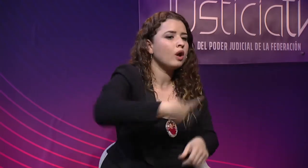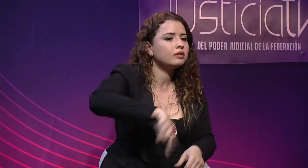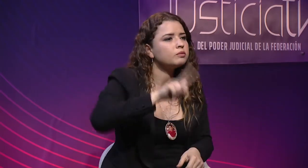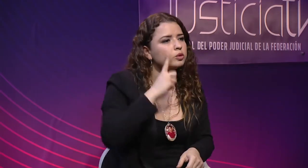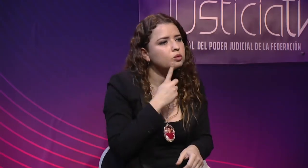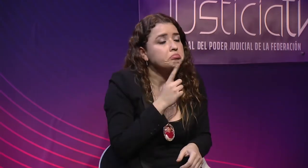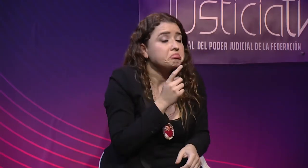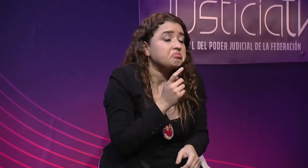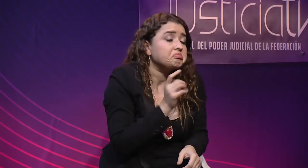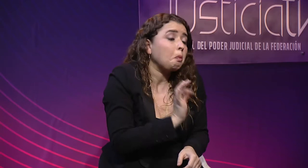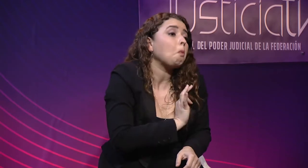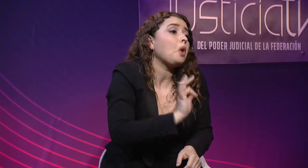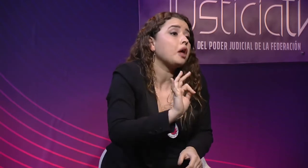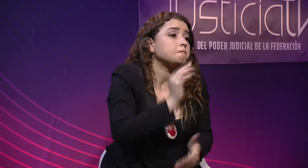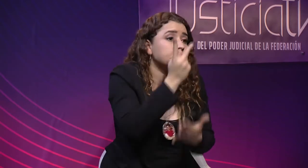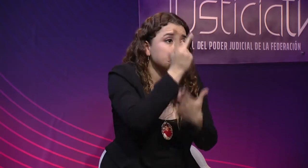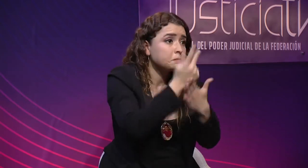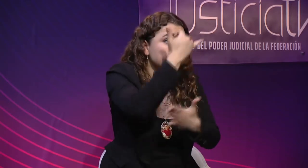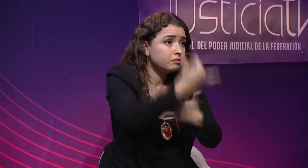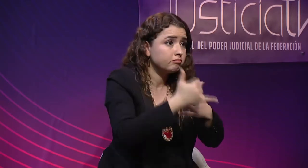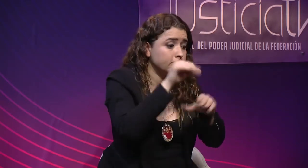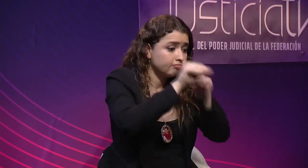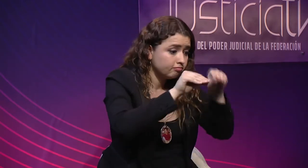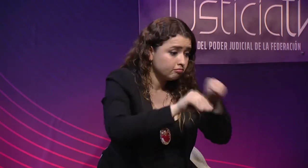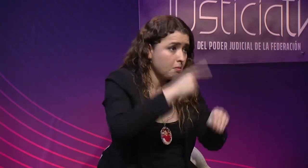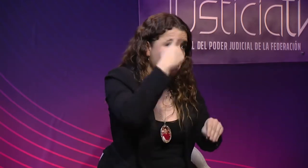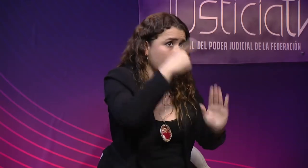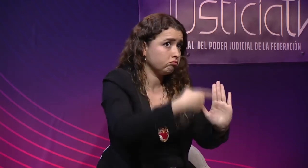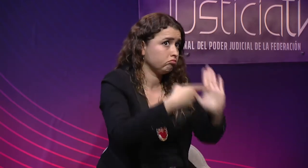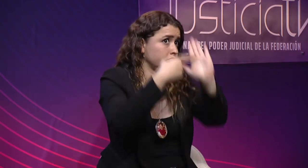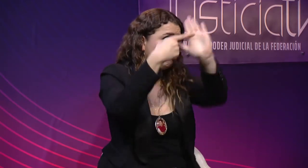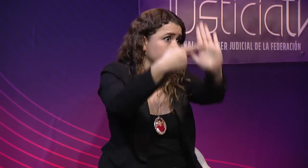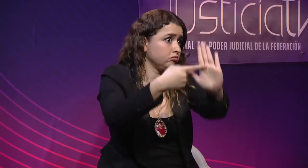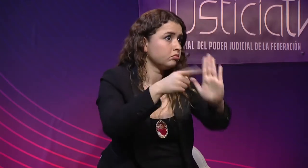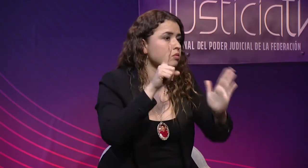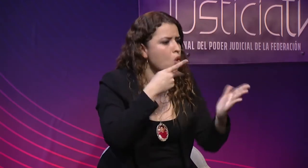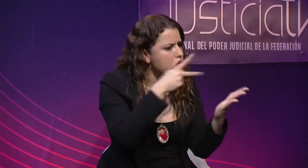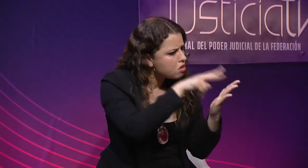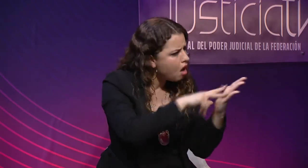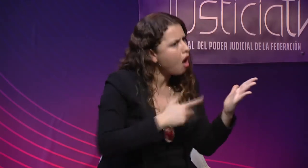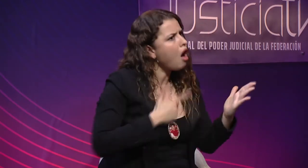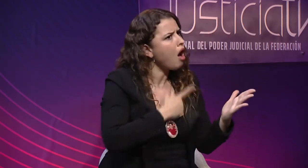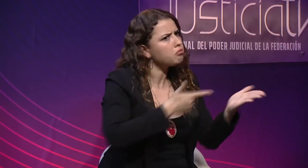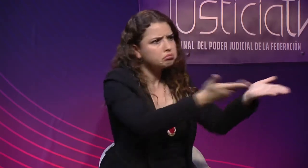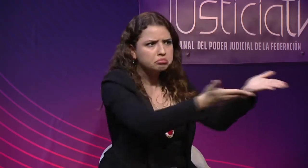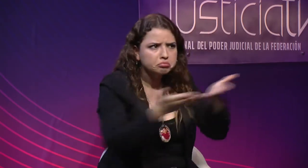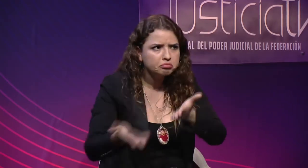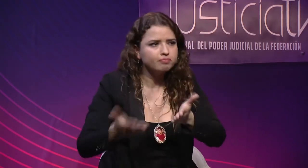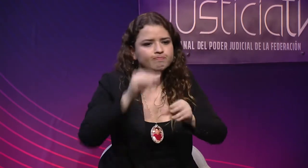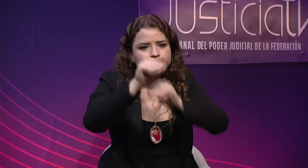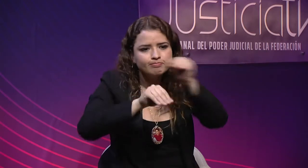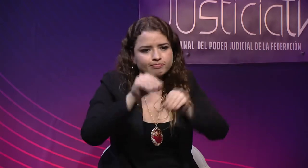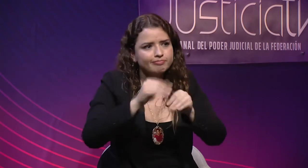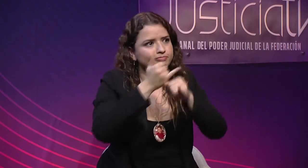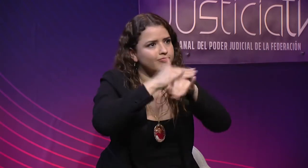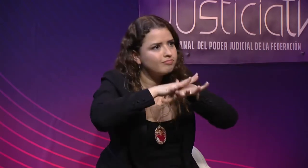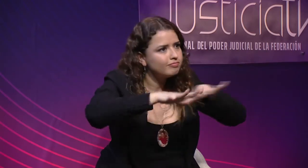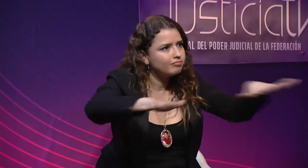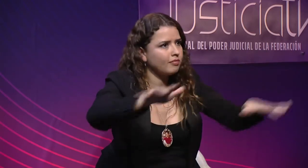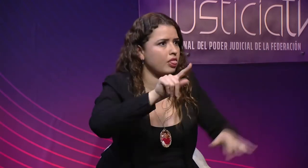hace falta mucho. Y creo que podemos hacer proyectos para corregir esas cosas, ¿no?